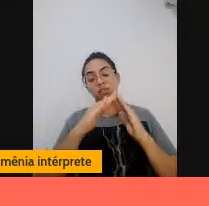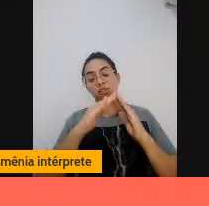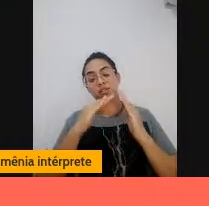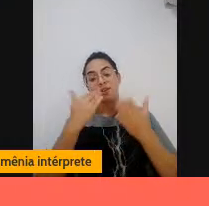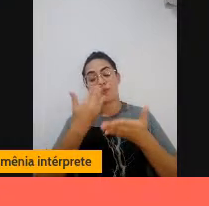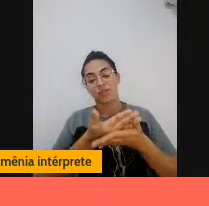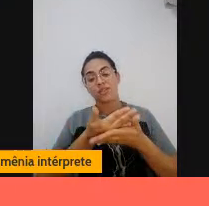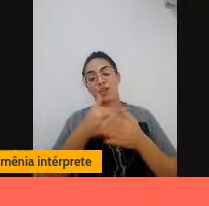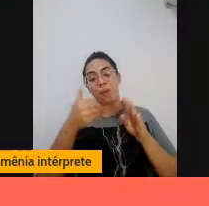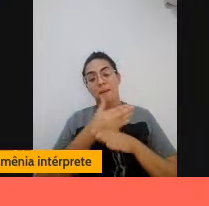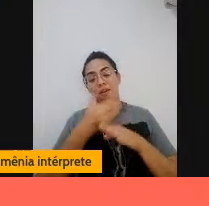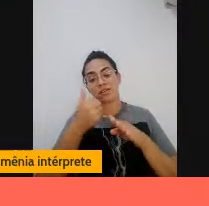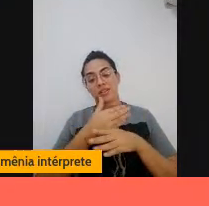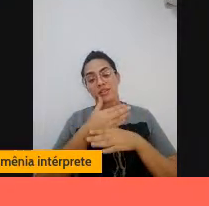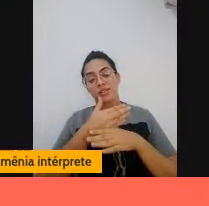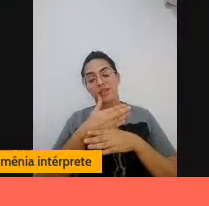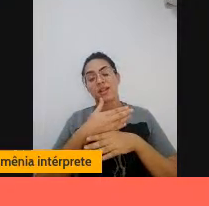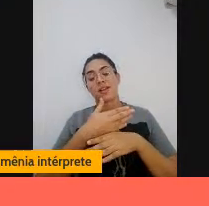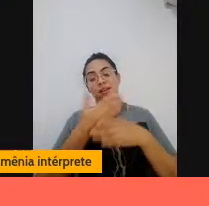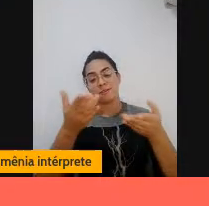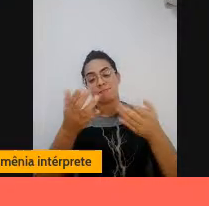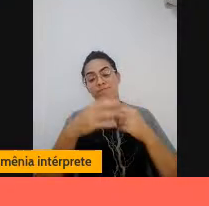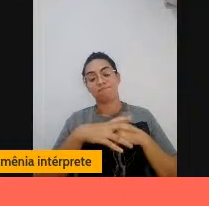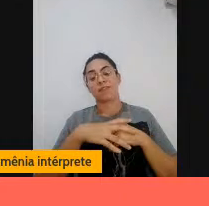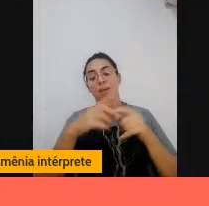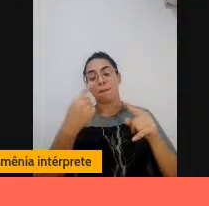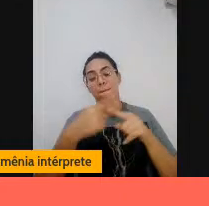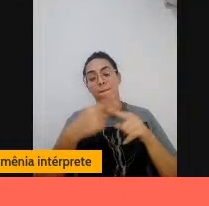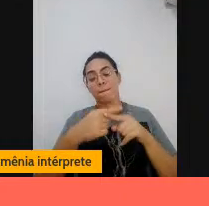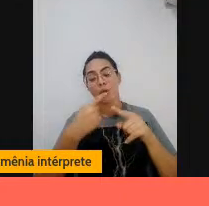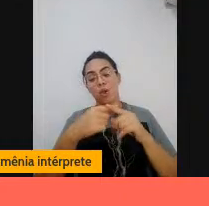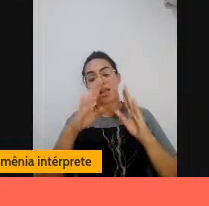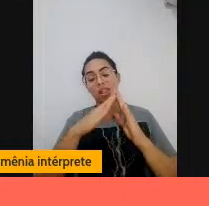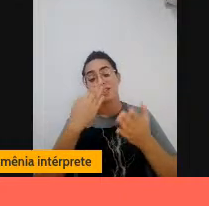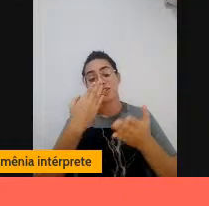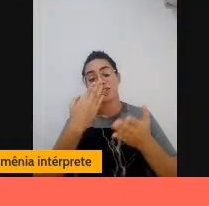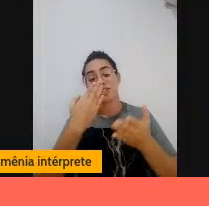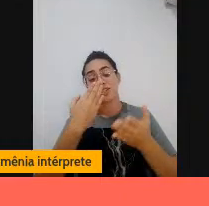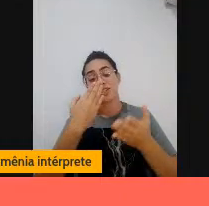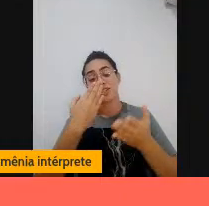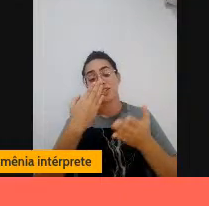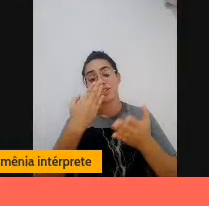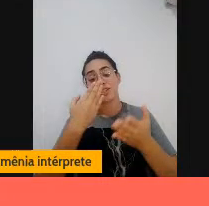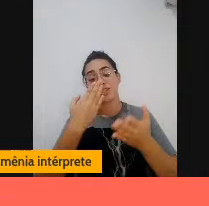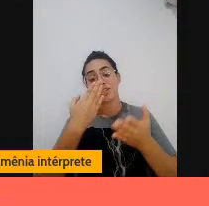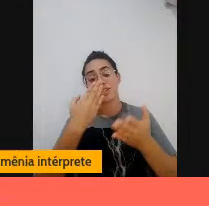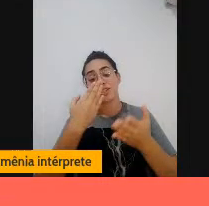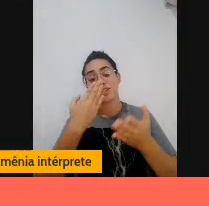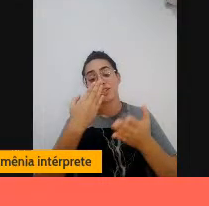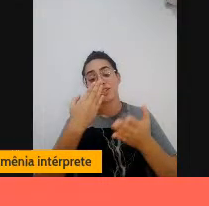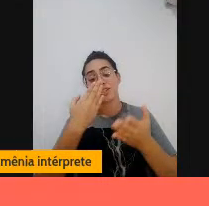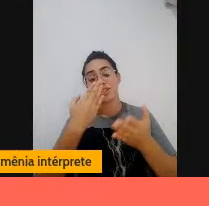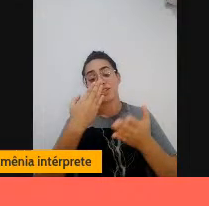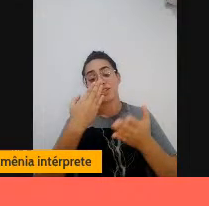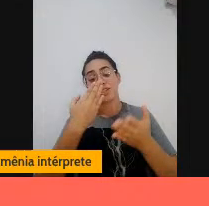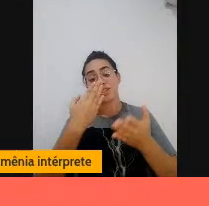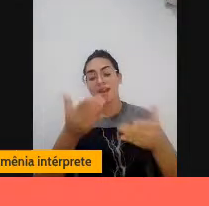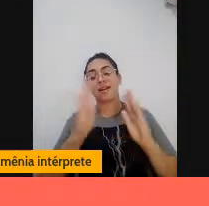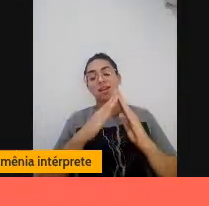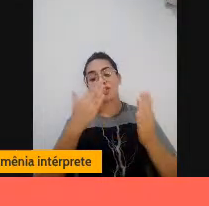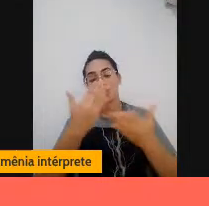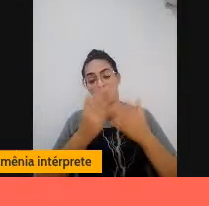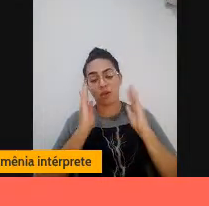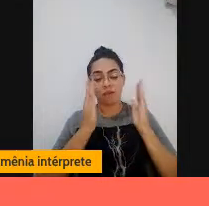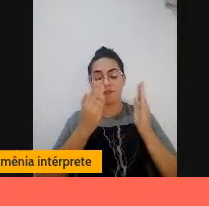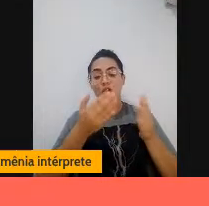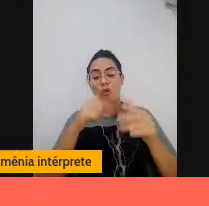as escolas, porque é nas escolas que nós atuamos também, né? É para as escolas que nós trabalhamos, é